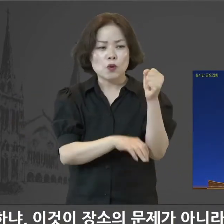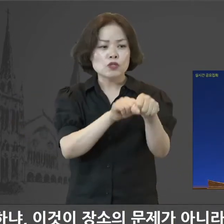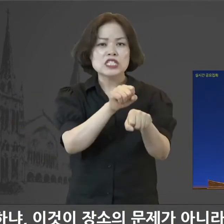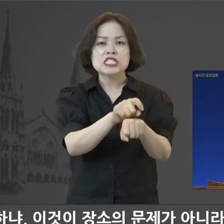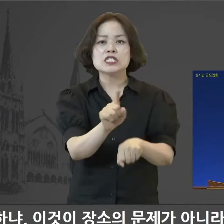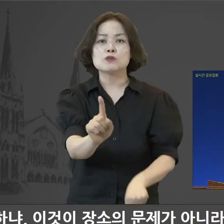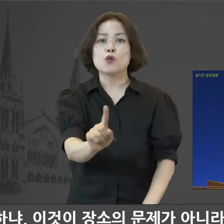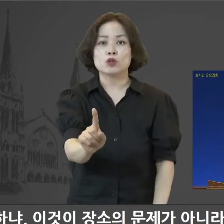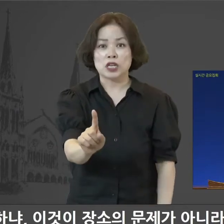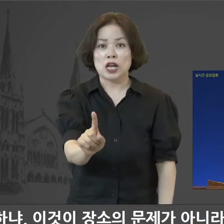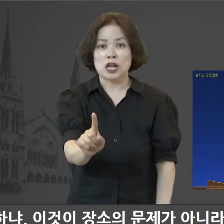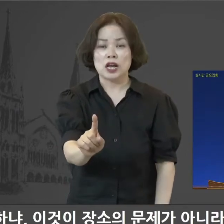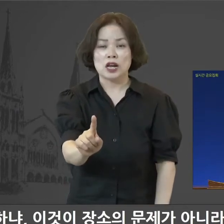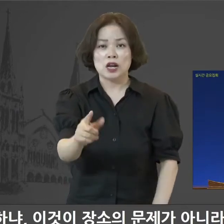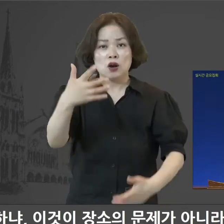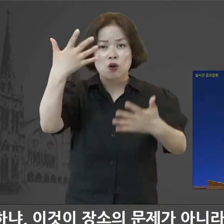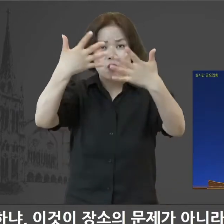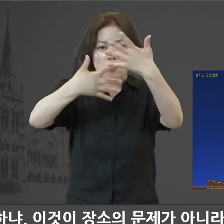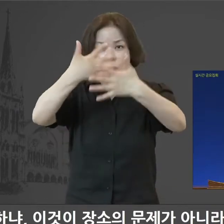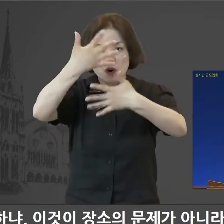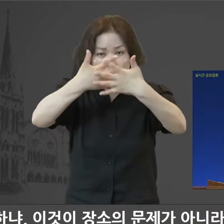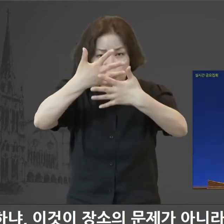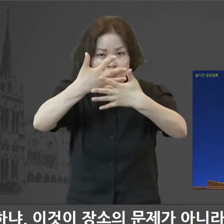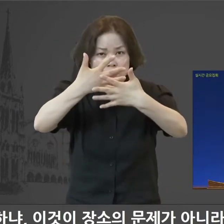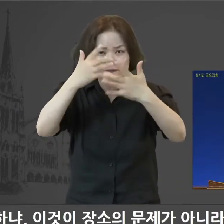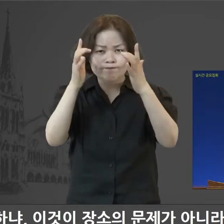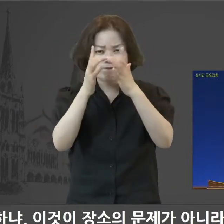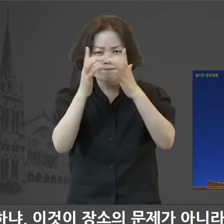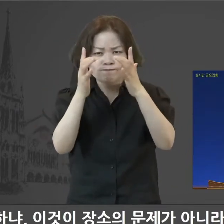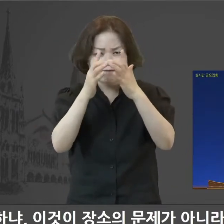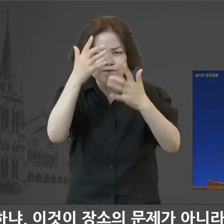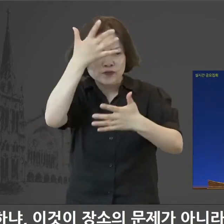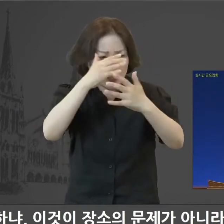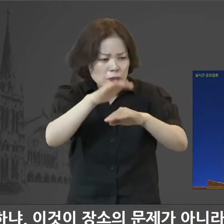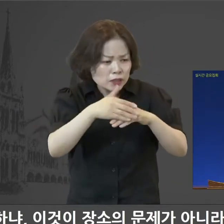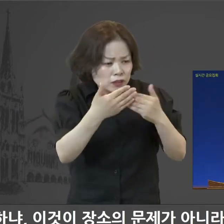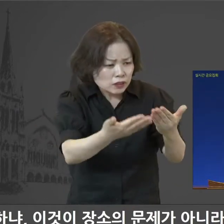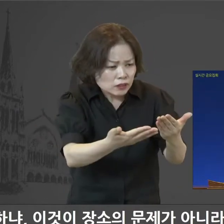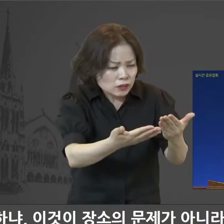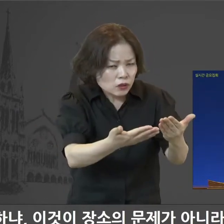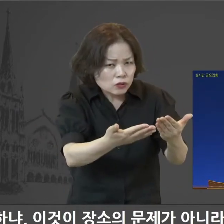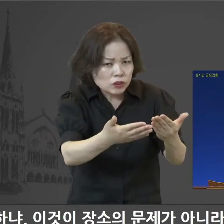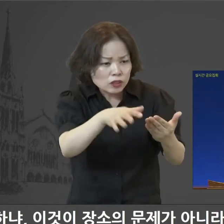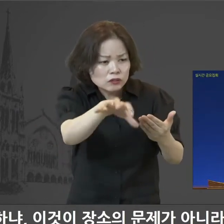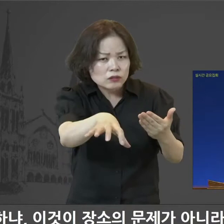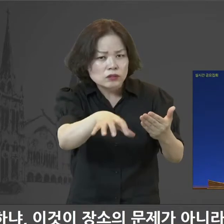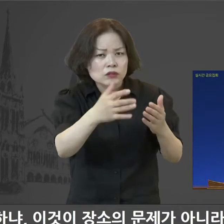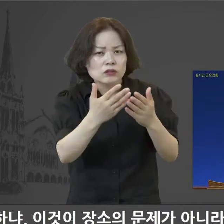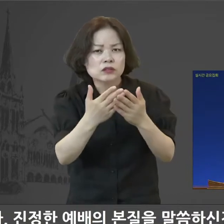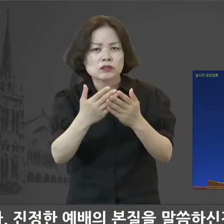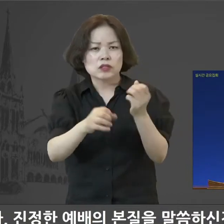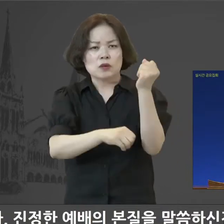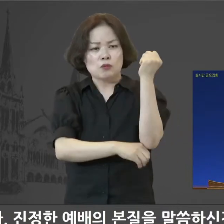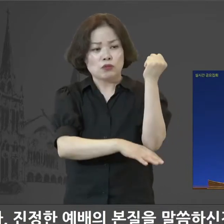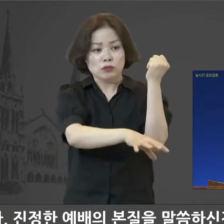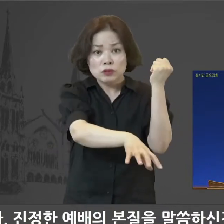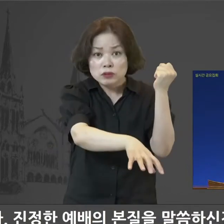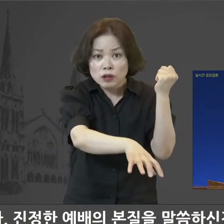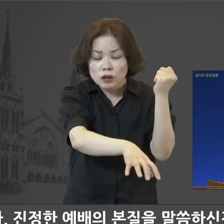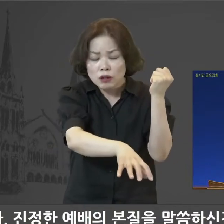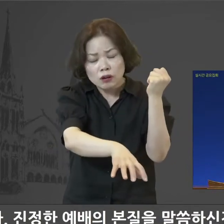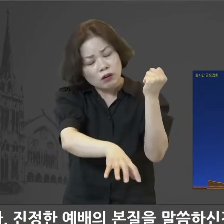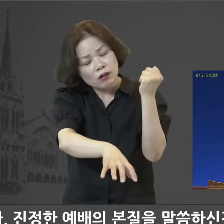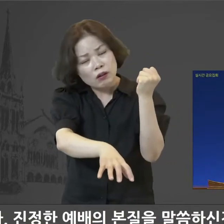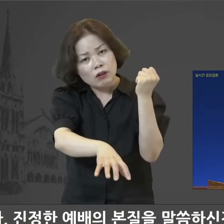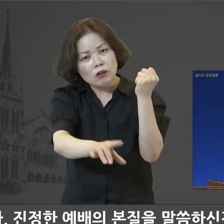건데, 또 온라인이라는 거에 집착해버리면 온라인이냐 오프라인이냐 이것도 장소일 뿐이라는 거예요. 그 얘기를